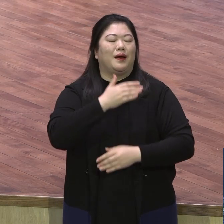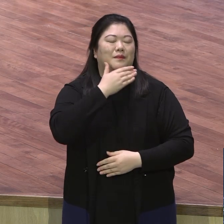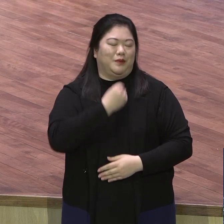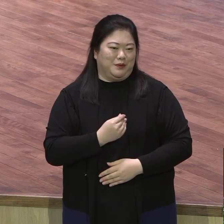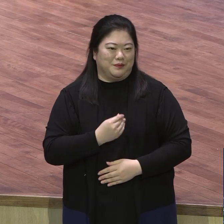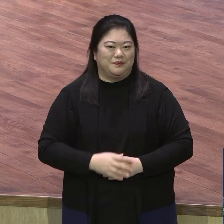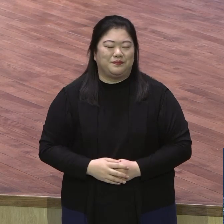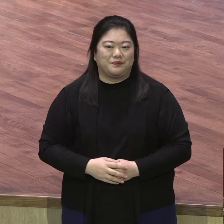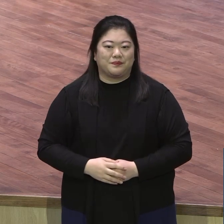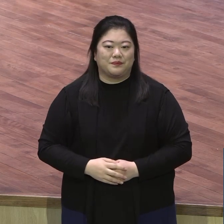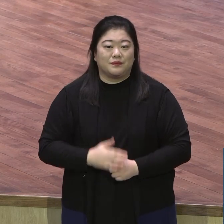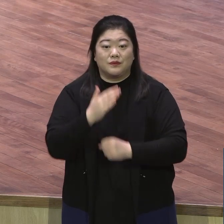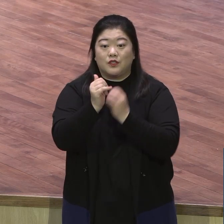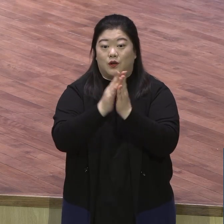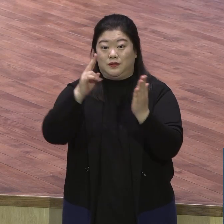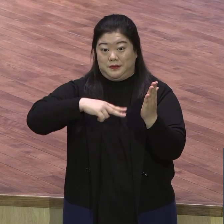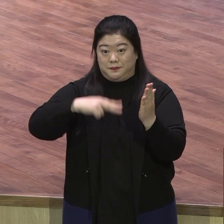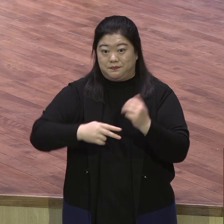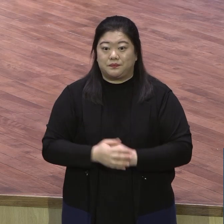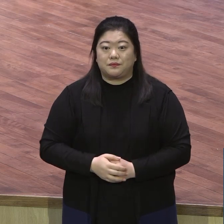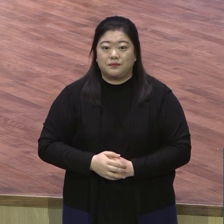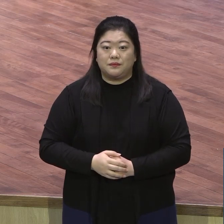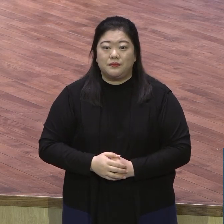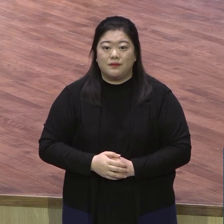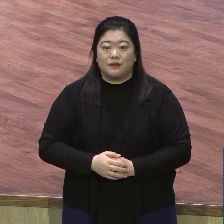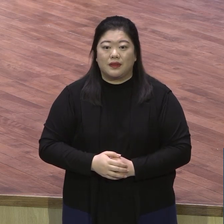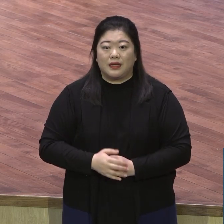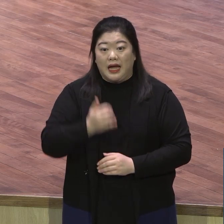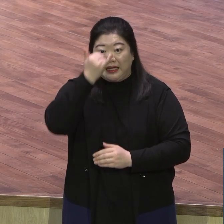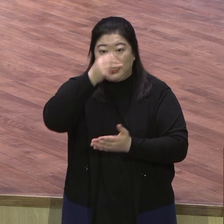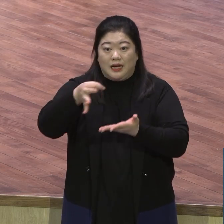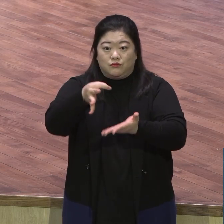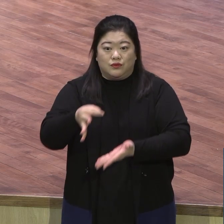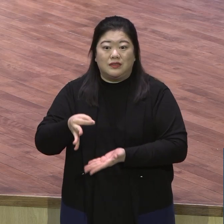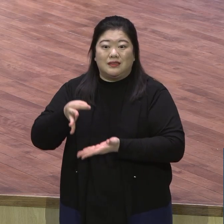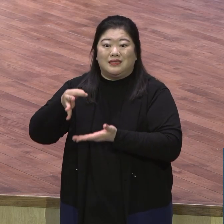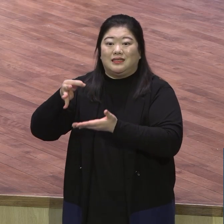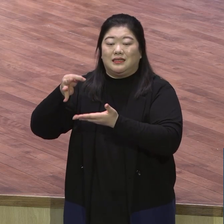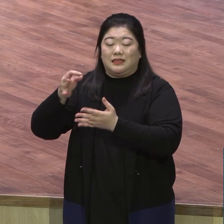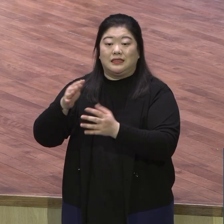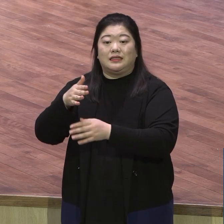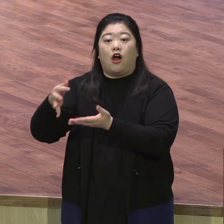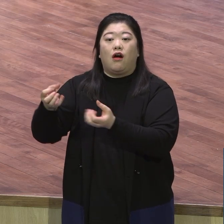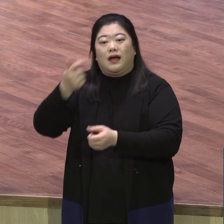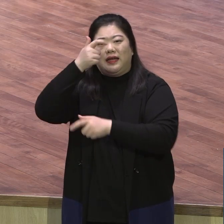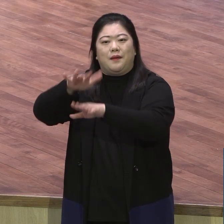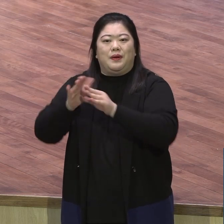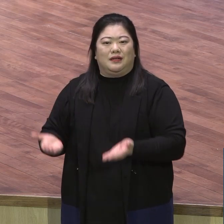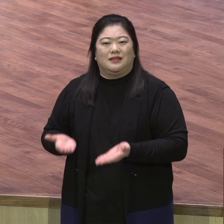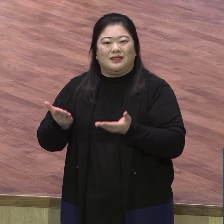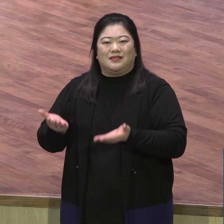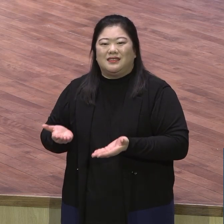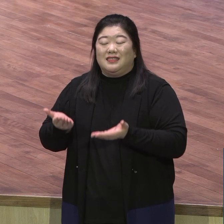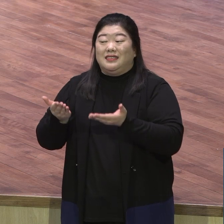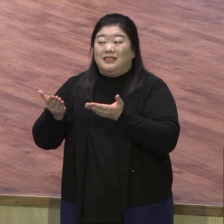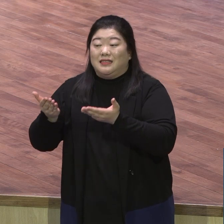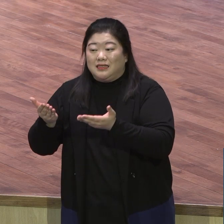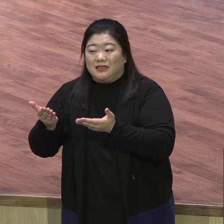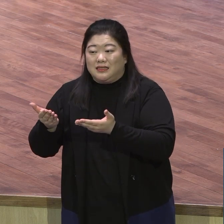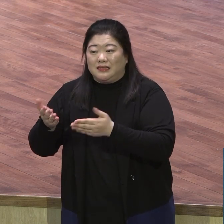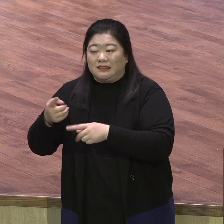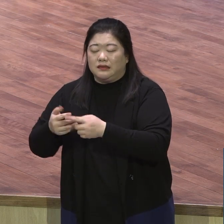23절 24절 봅니다. 그러므로 예물을 재단에 들여다가 거기서는 형제에게 원망을